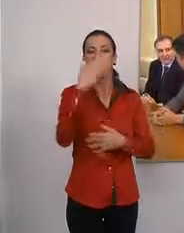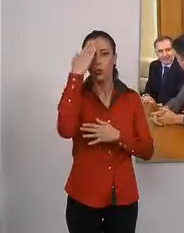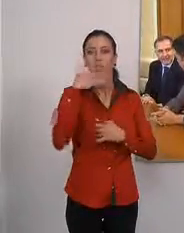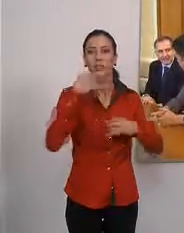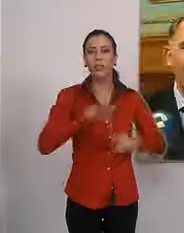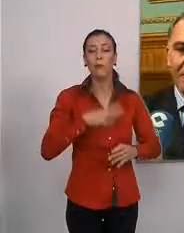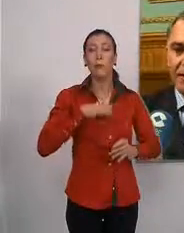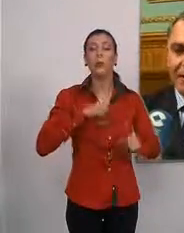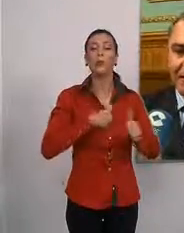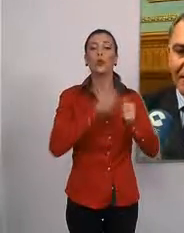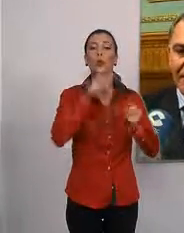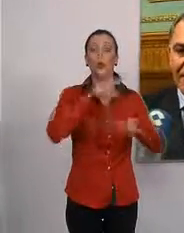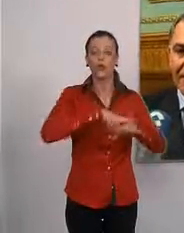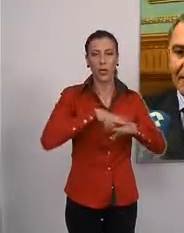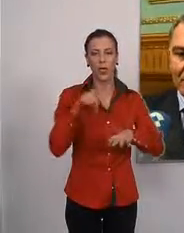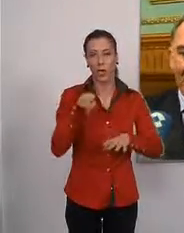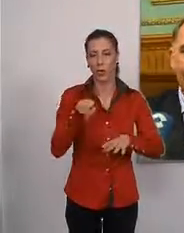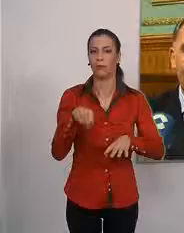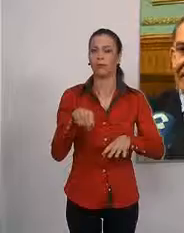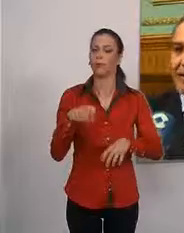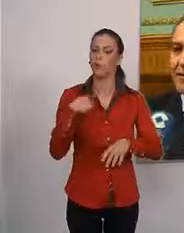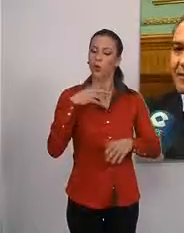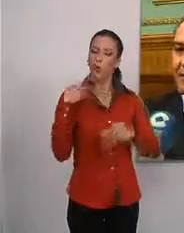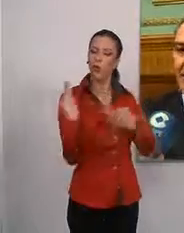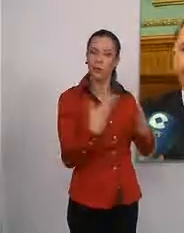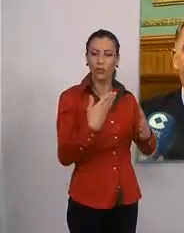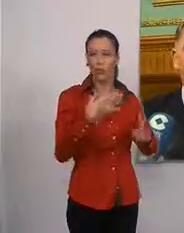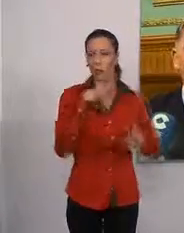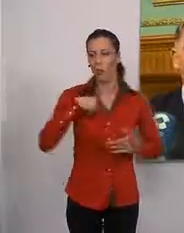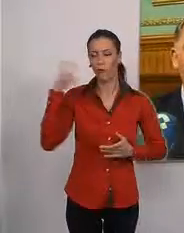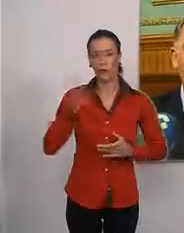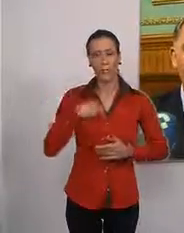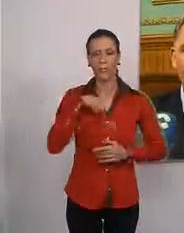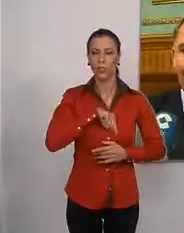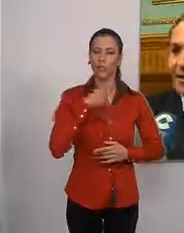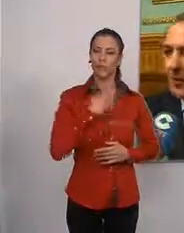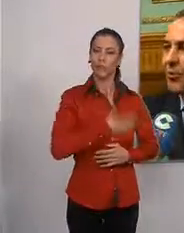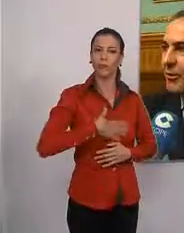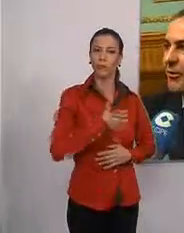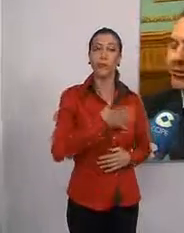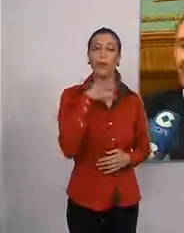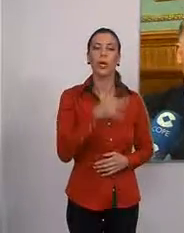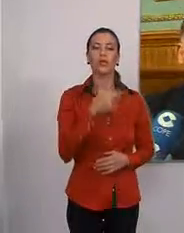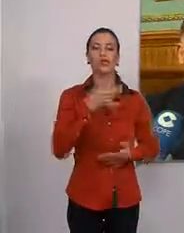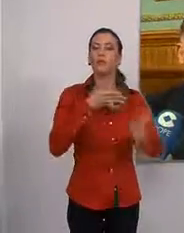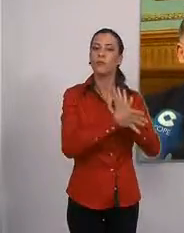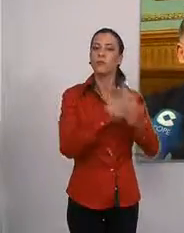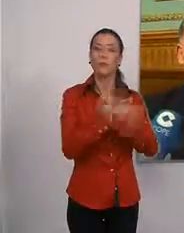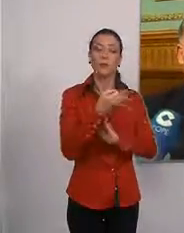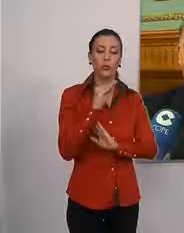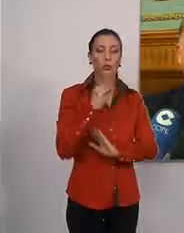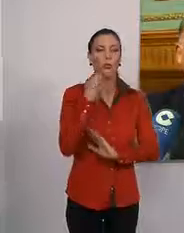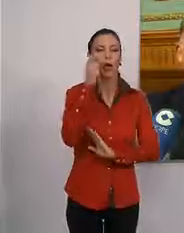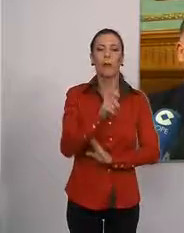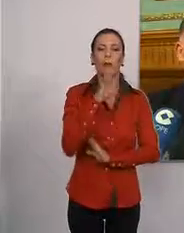la subdelegación. El subdelegado ha agradecido el cálido recibimiento que ha sido objeto, reflejando en sus